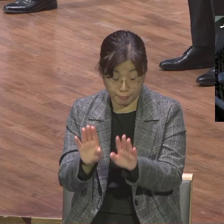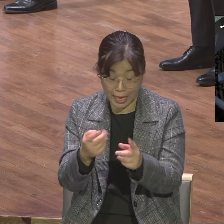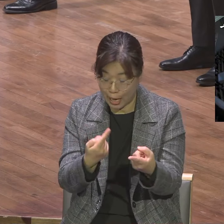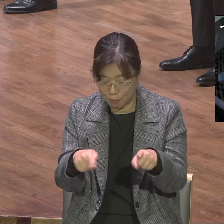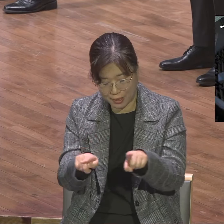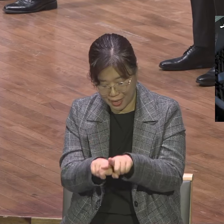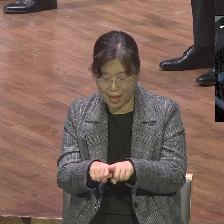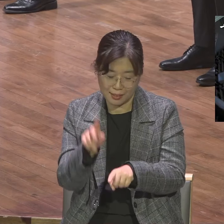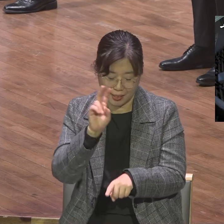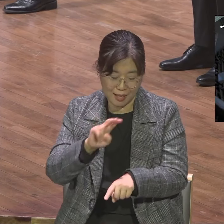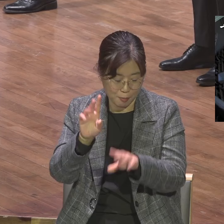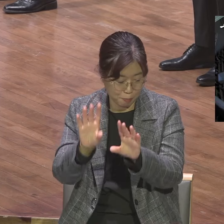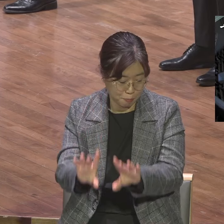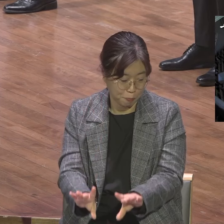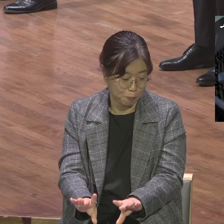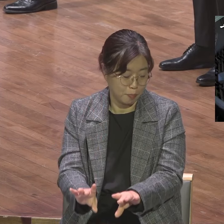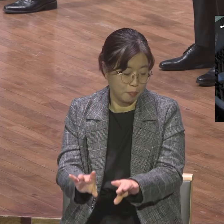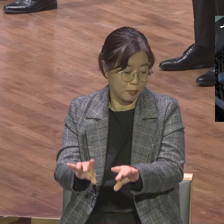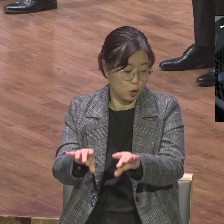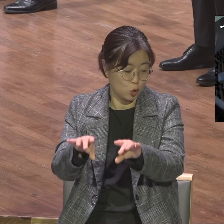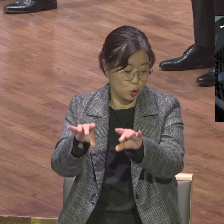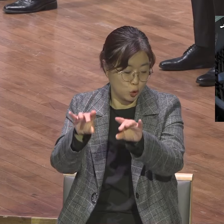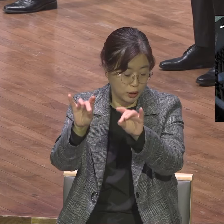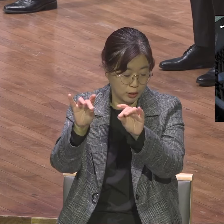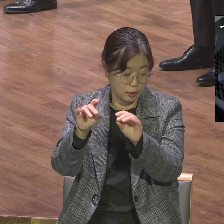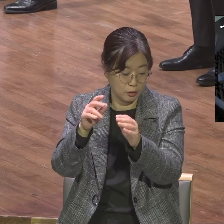주님의 은혜로